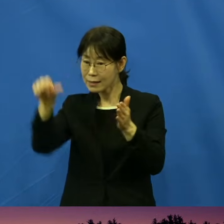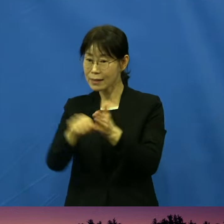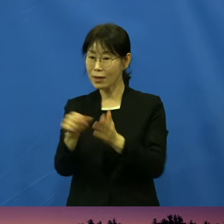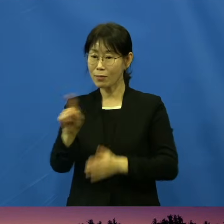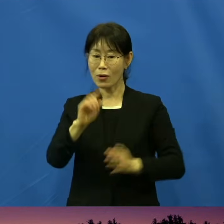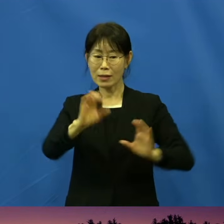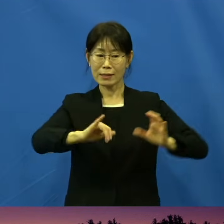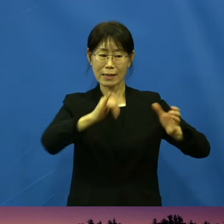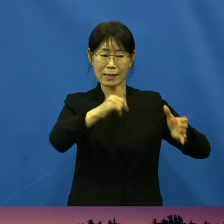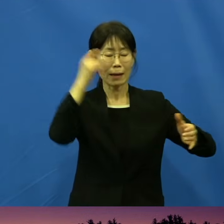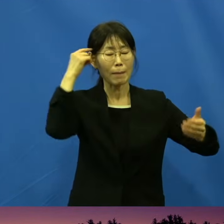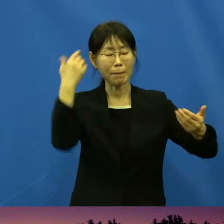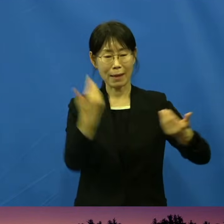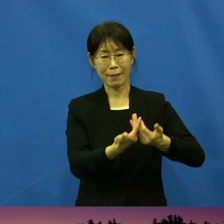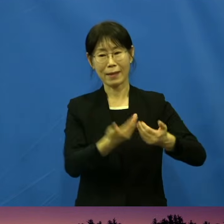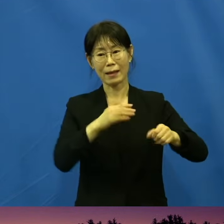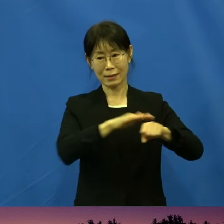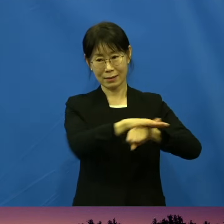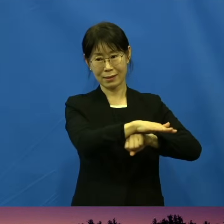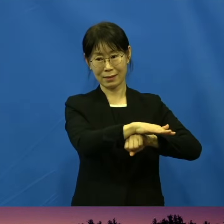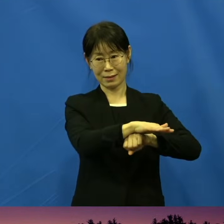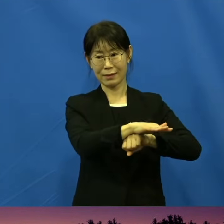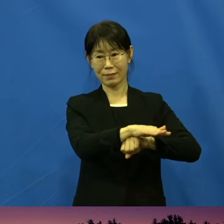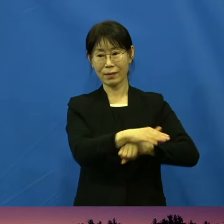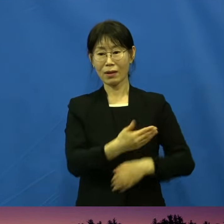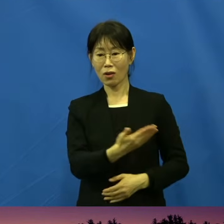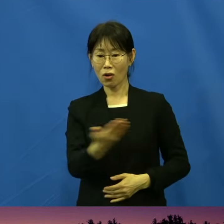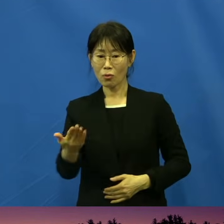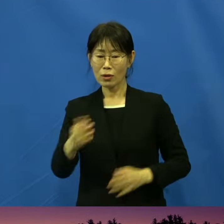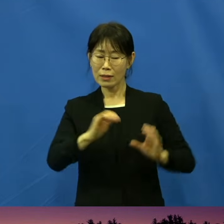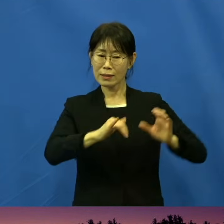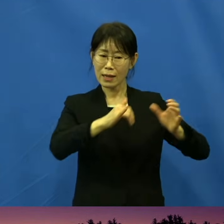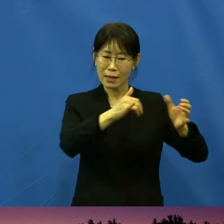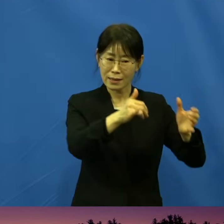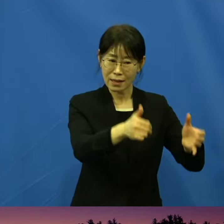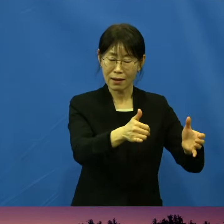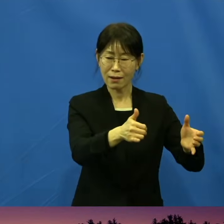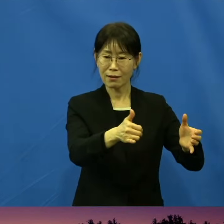여러분, 죽으면 죽는 게 아닙니다. 죽어야 삽니다.